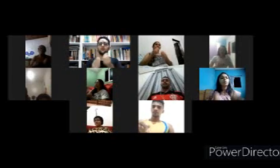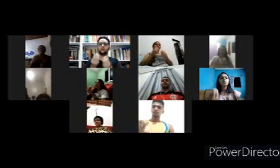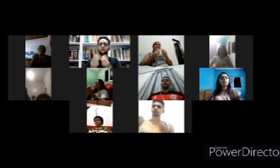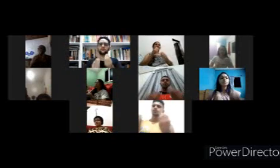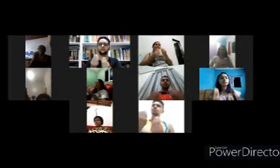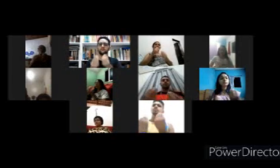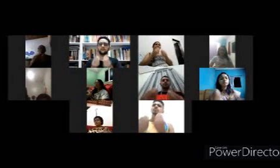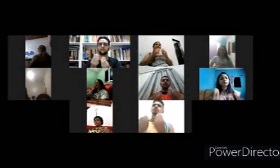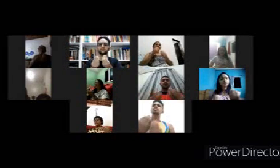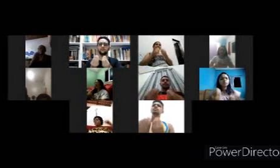Como?